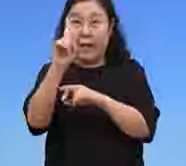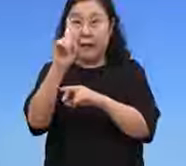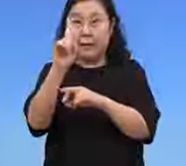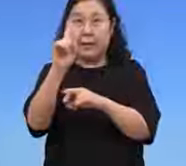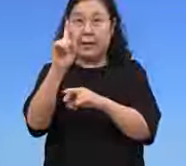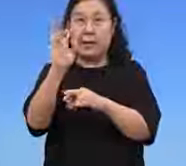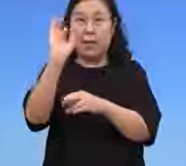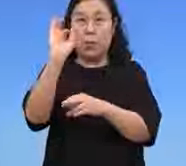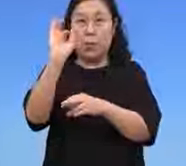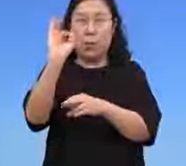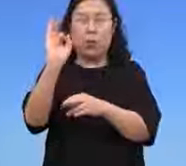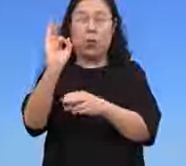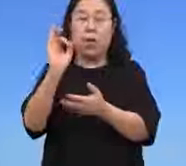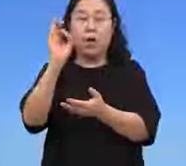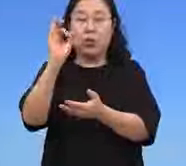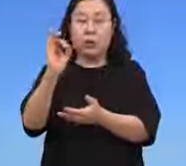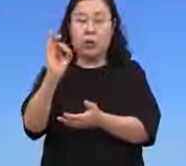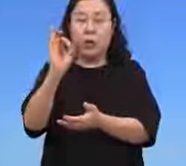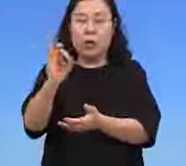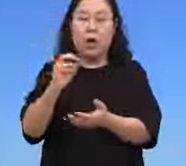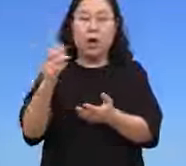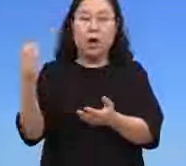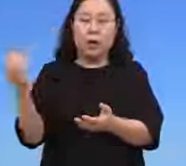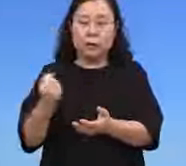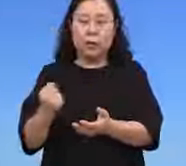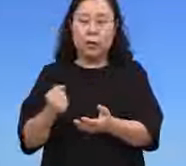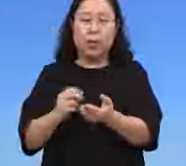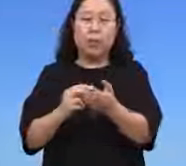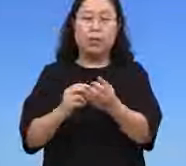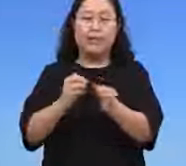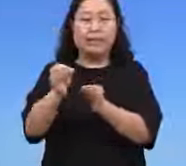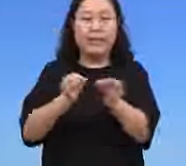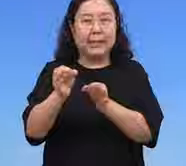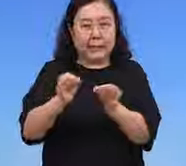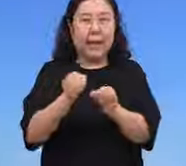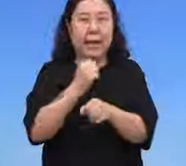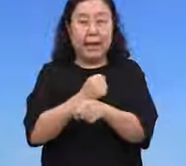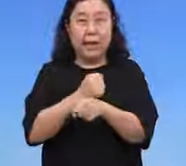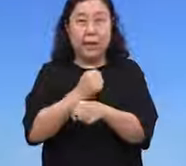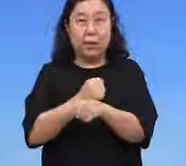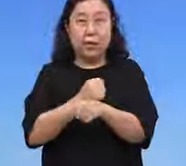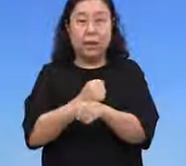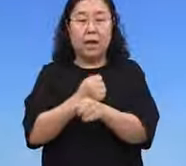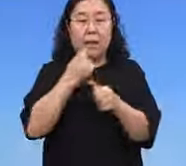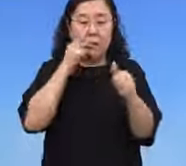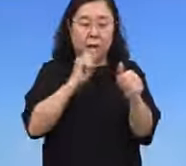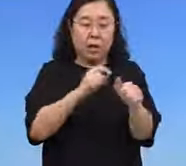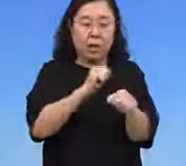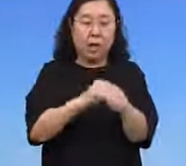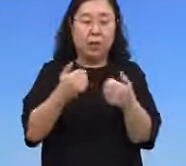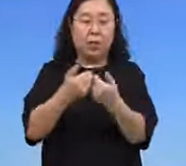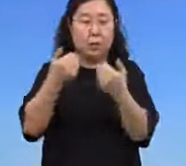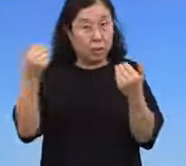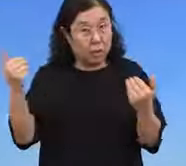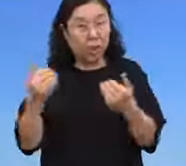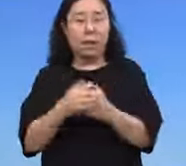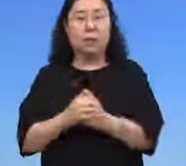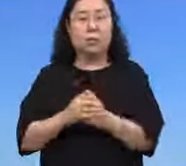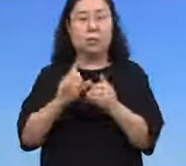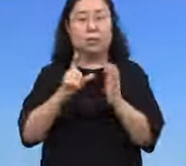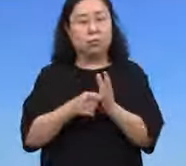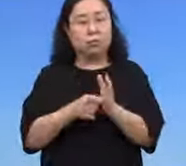장사를 해라, 이런 명을 내리고는 이제 먼 나라로 떠나갑니다. 시간이 어느 정도